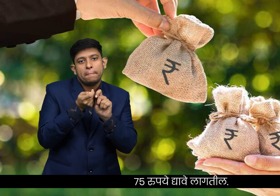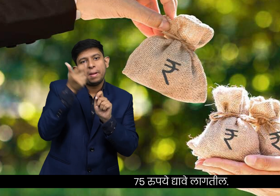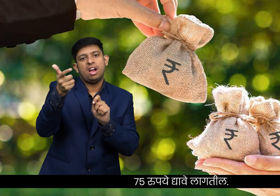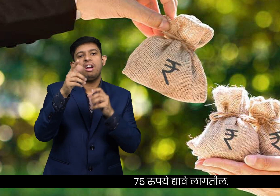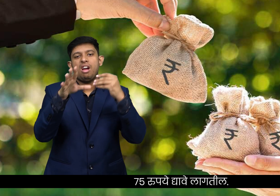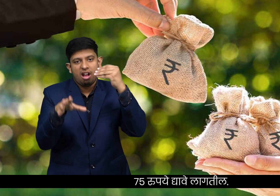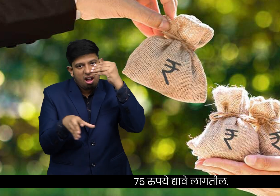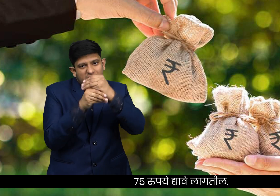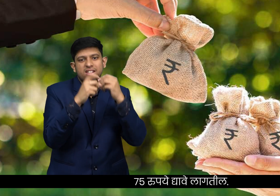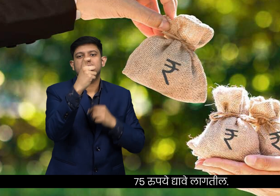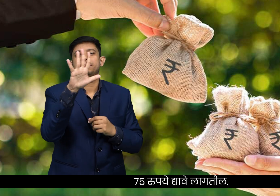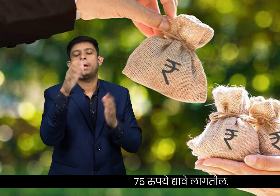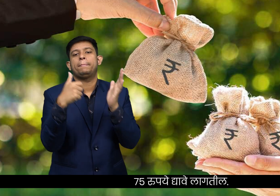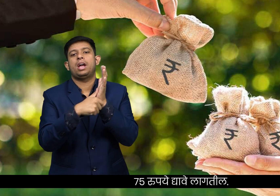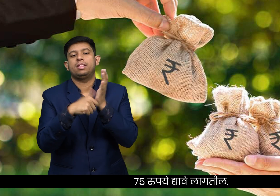75 रुपये द्यावे लागतील.